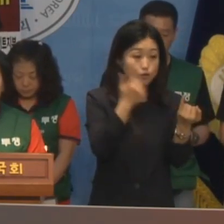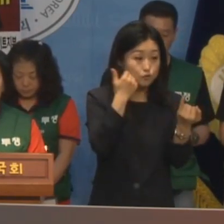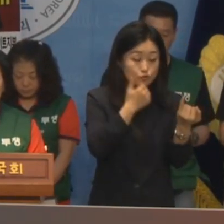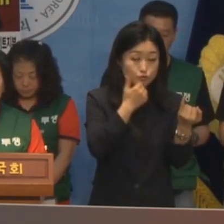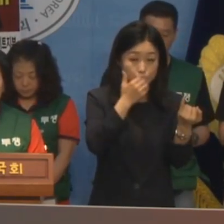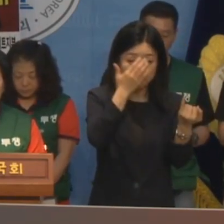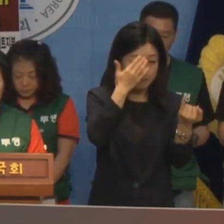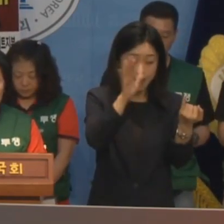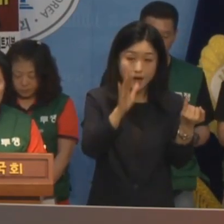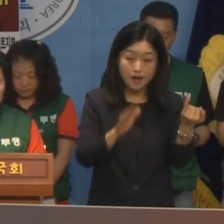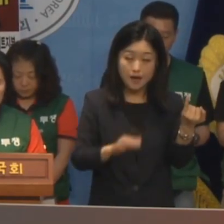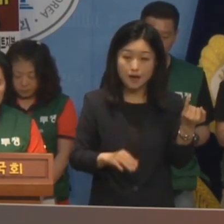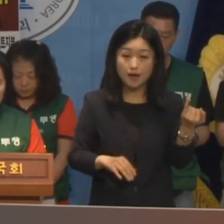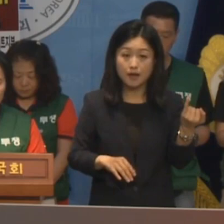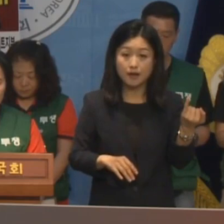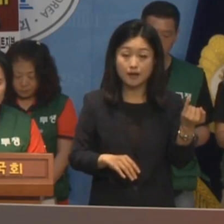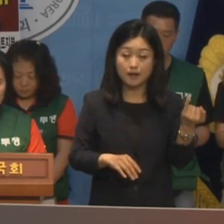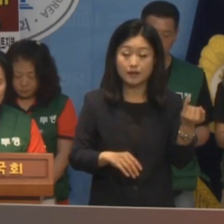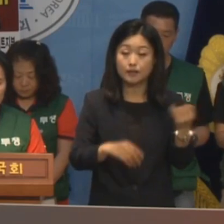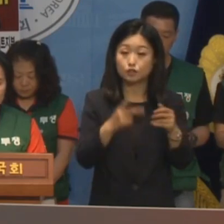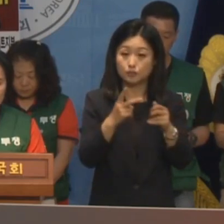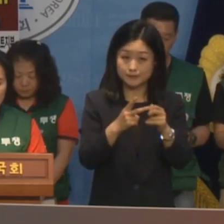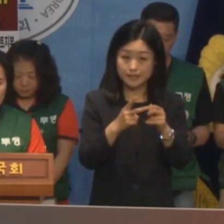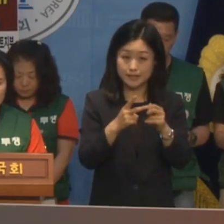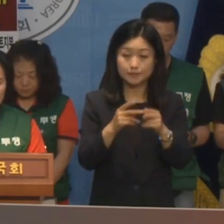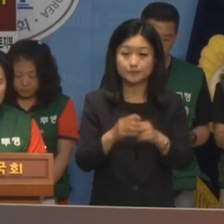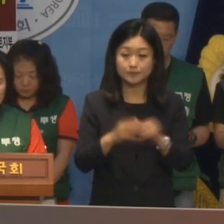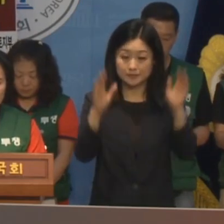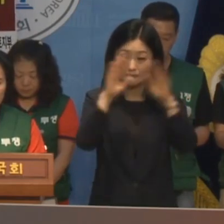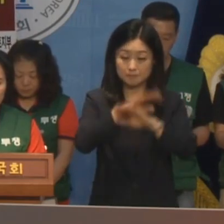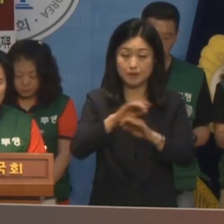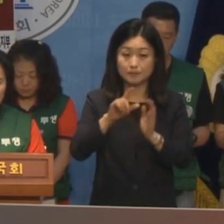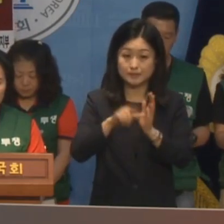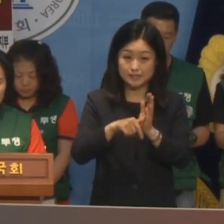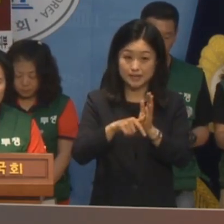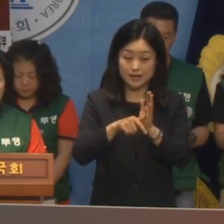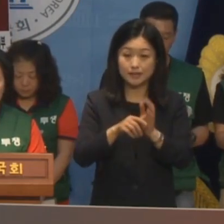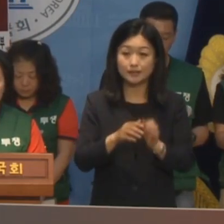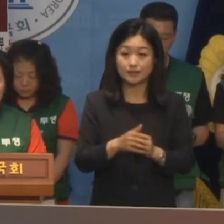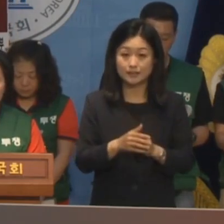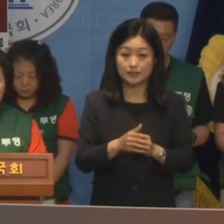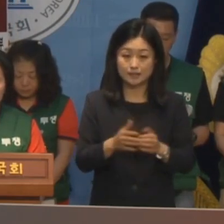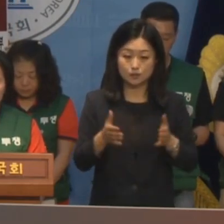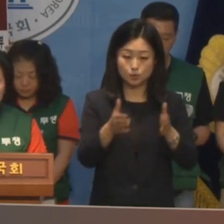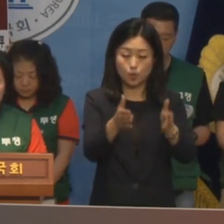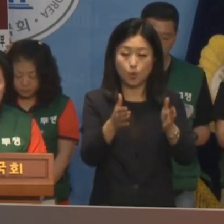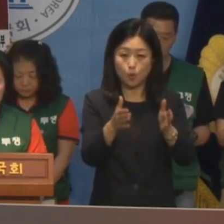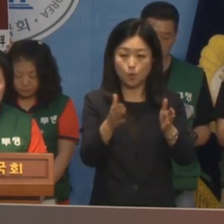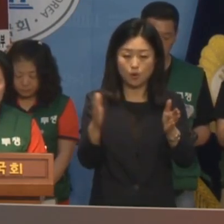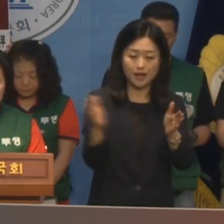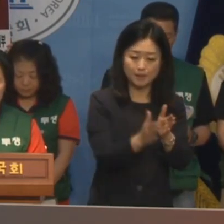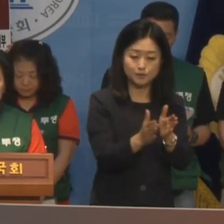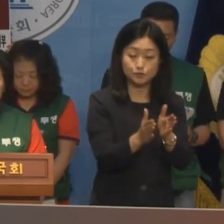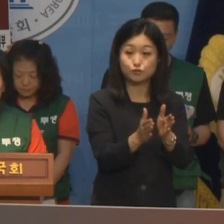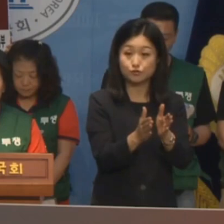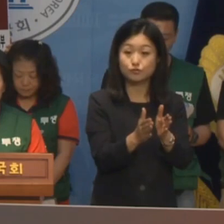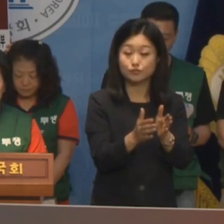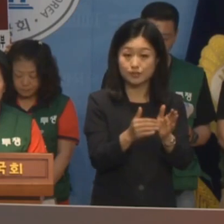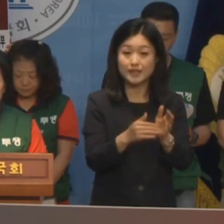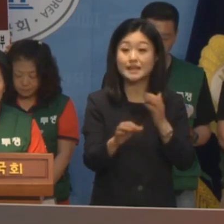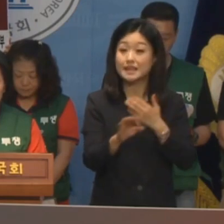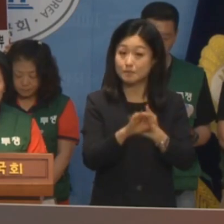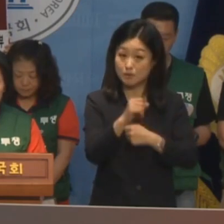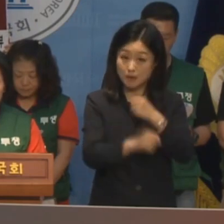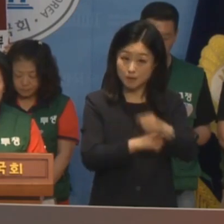알거나 본 사람이 없다. 두 번째, 야간 시간에 차로를 감축 운영하였다. 임의적 단축이면